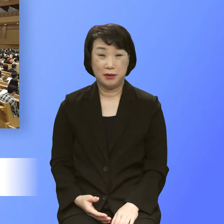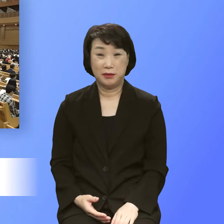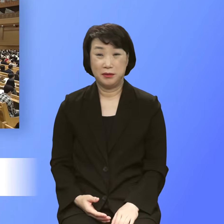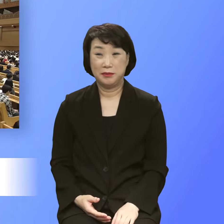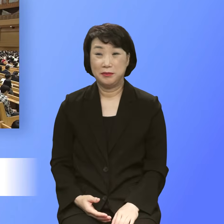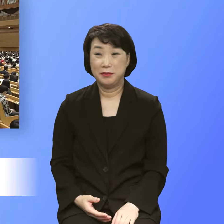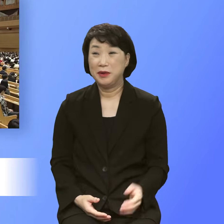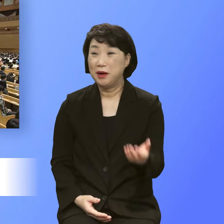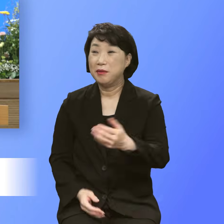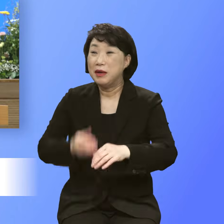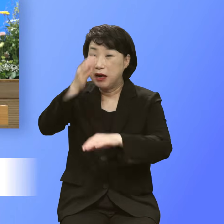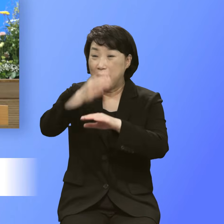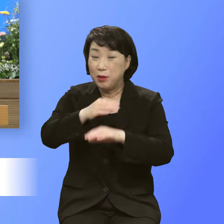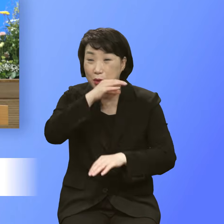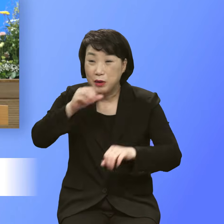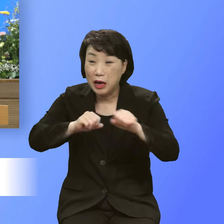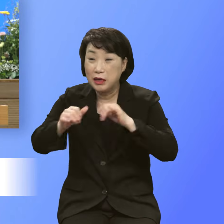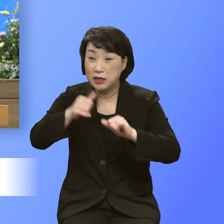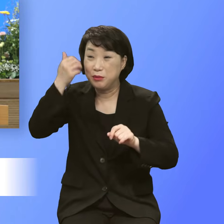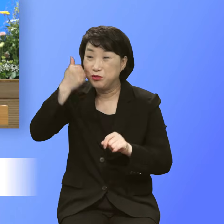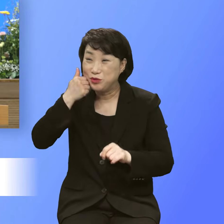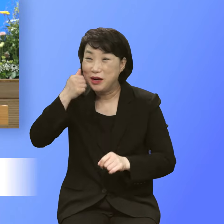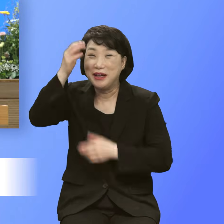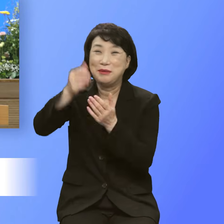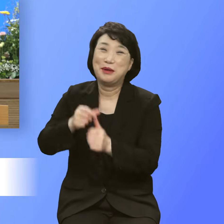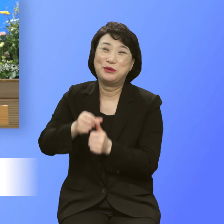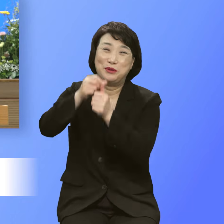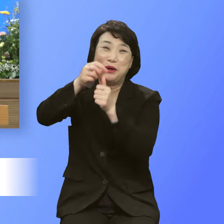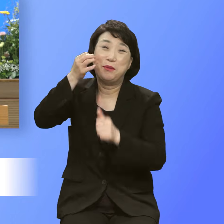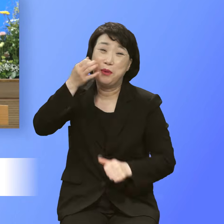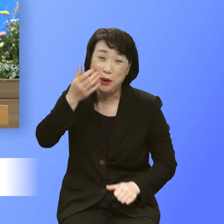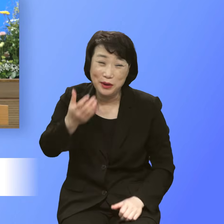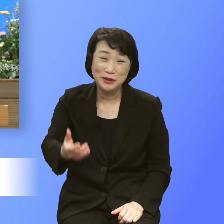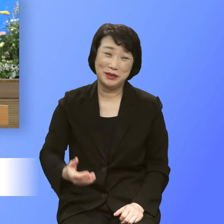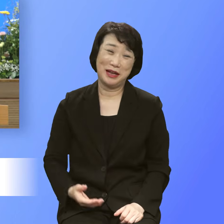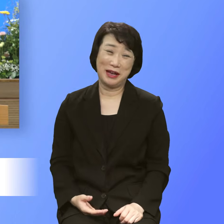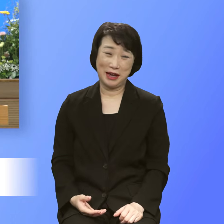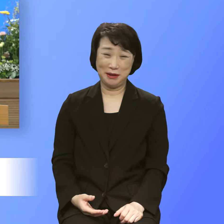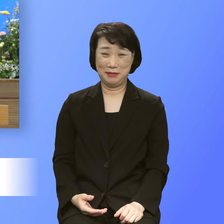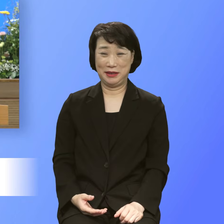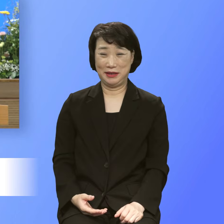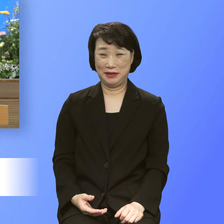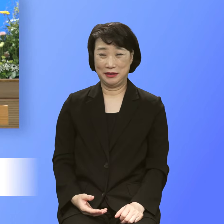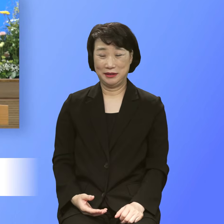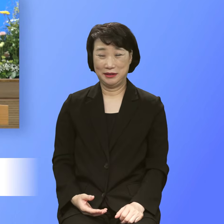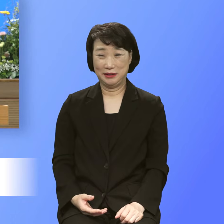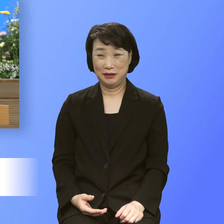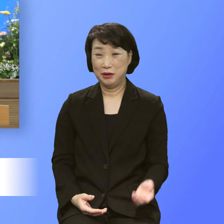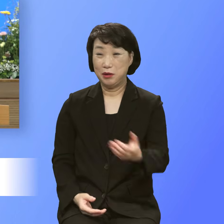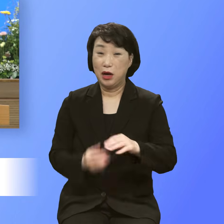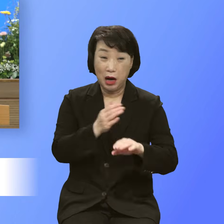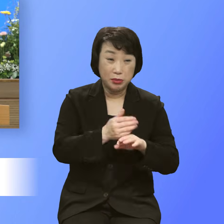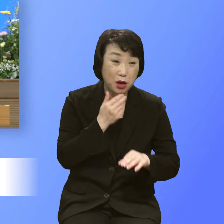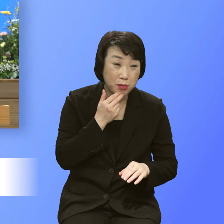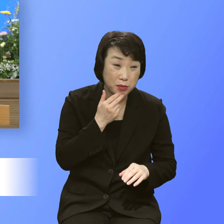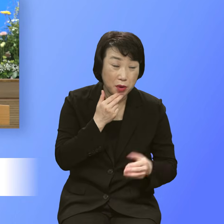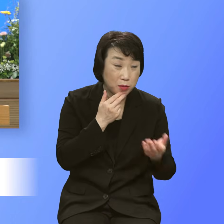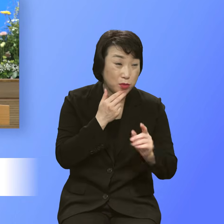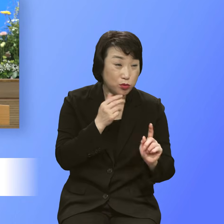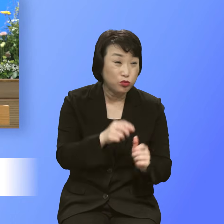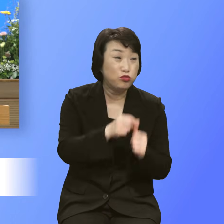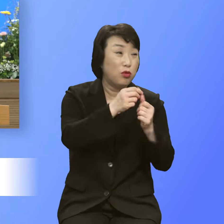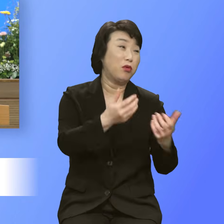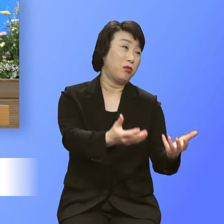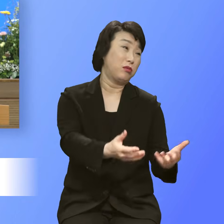보이리라. 감사를 옳게 하는 자에게 하나님의 구원을 보인대. 감사가 없는 자가 무슨 구원이